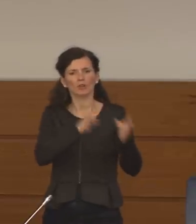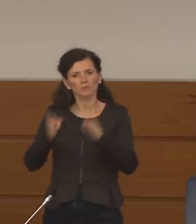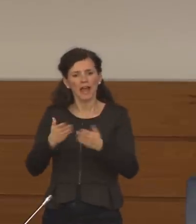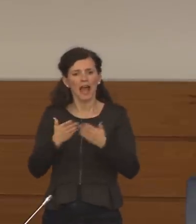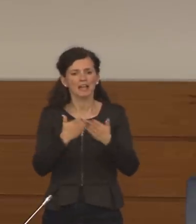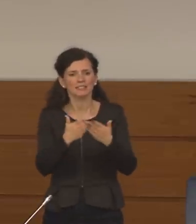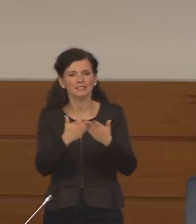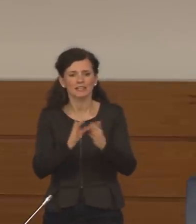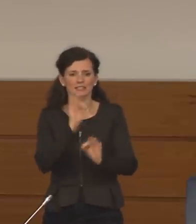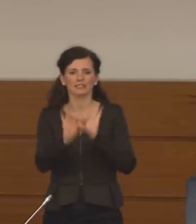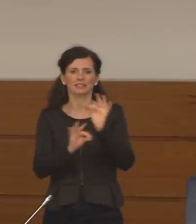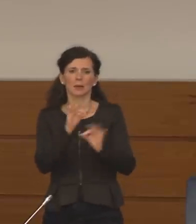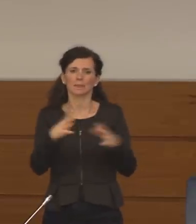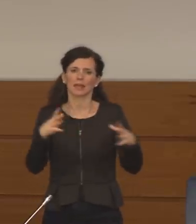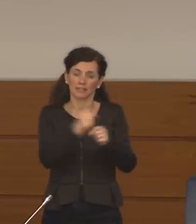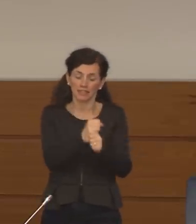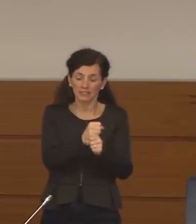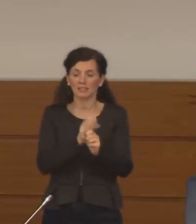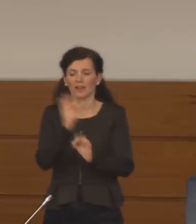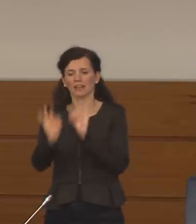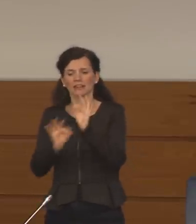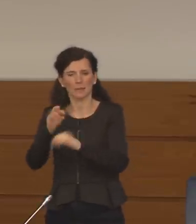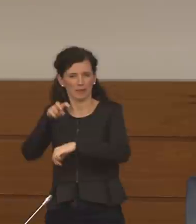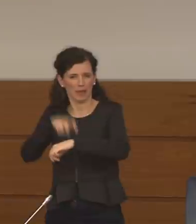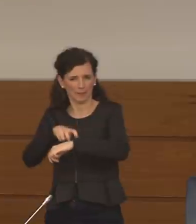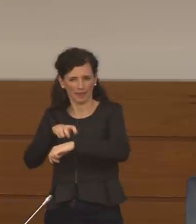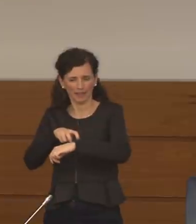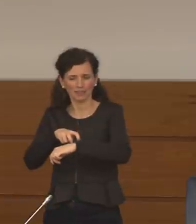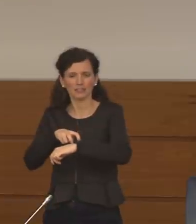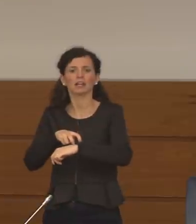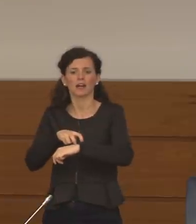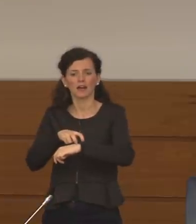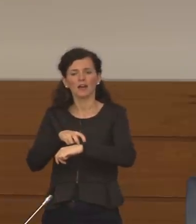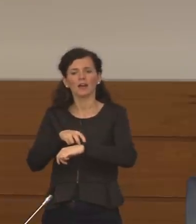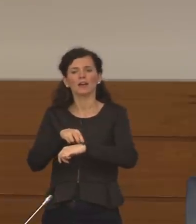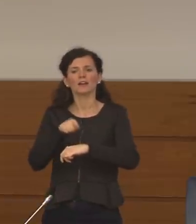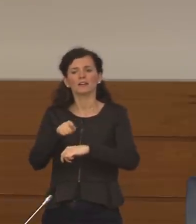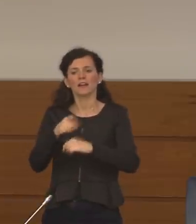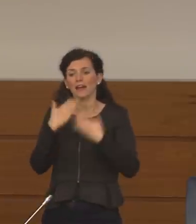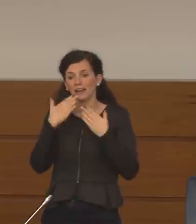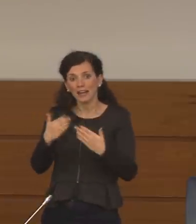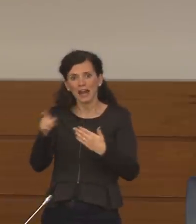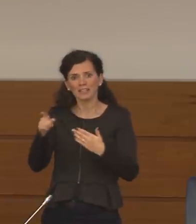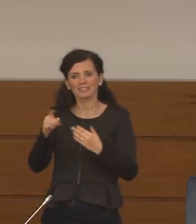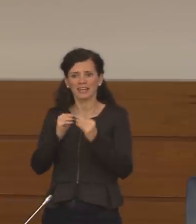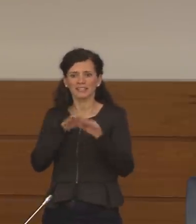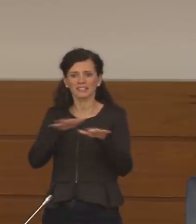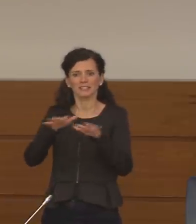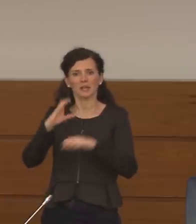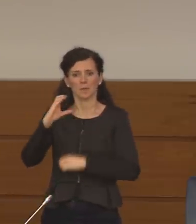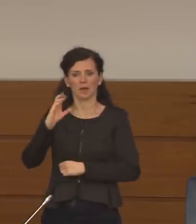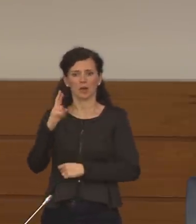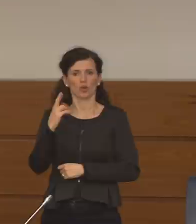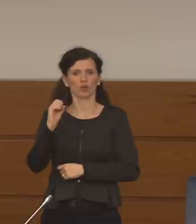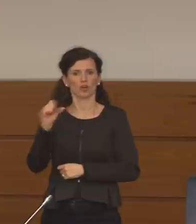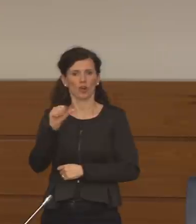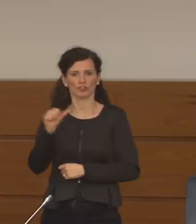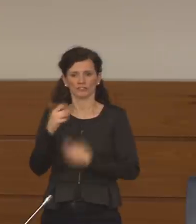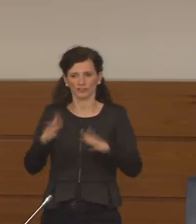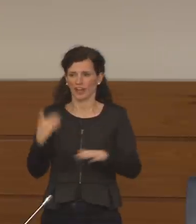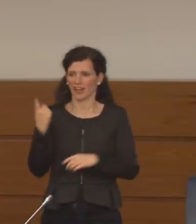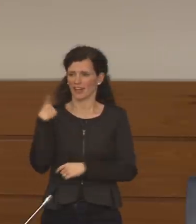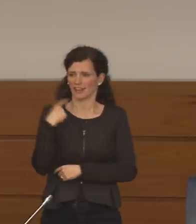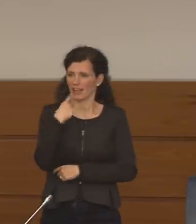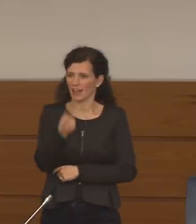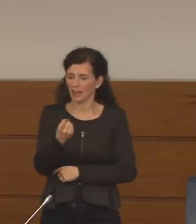le terapie intensive sub intensive attraverso il sistema della cross come vi dicevo ieri abbiamo già